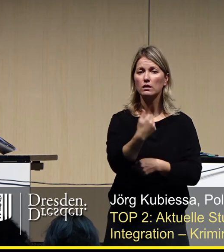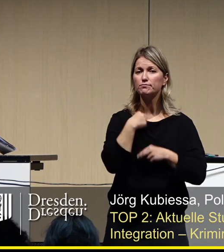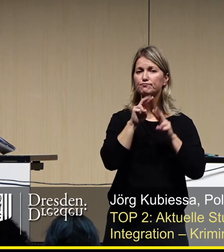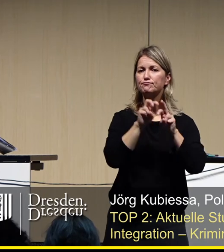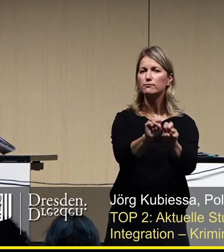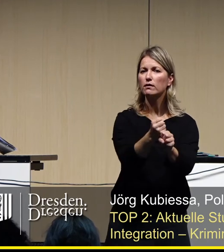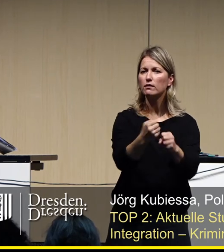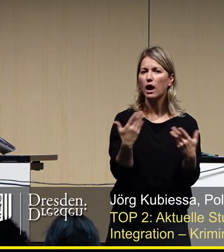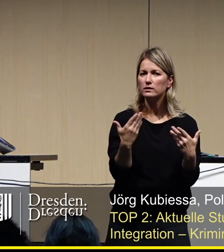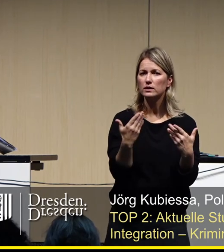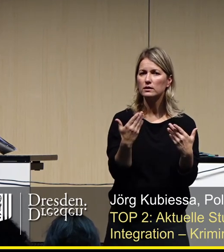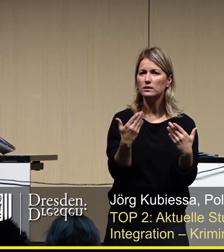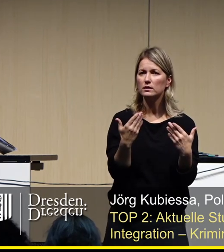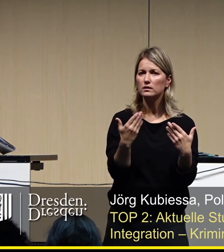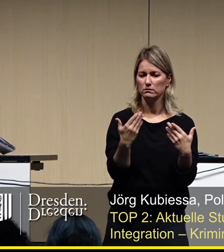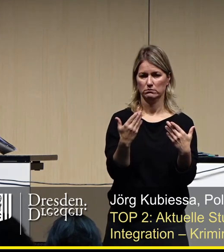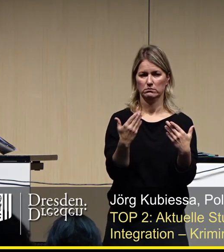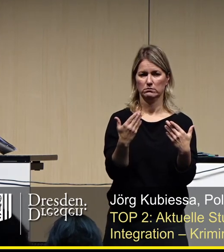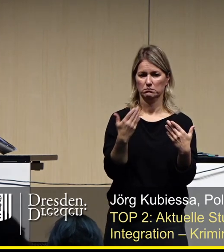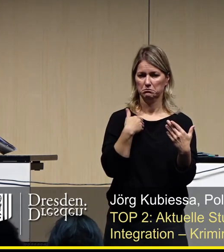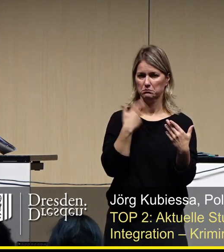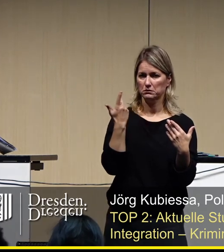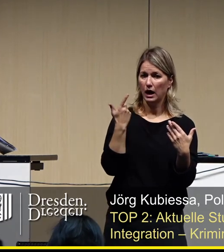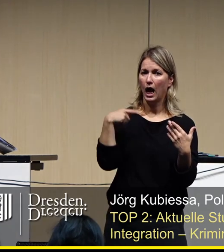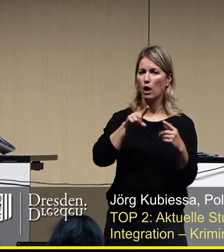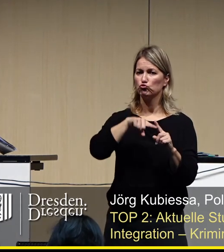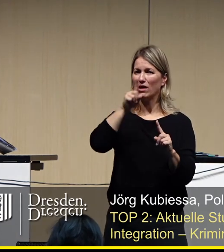ermitteln in dieser Statistik nichts zu Gefühlen.